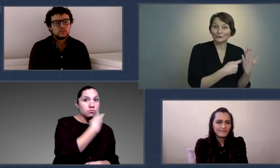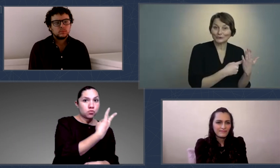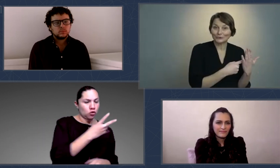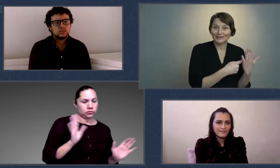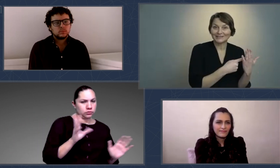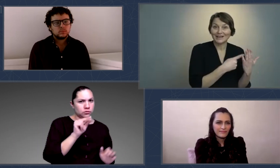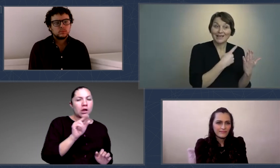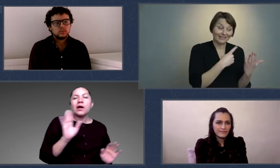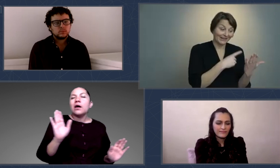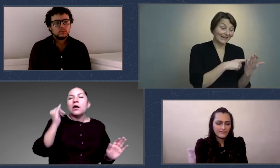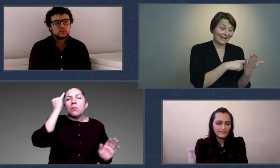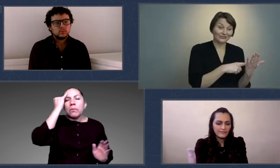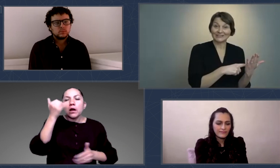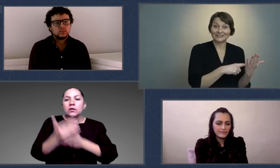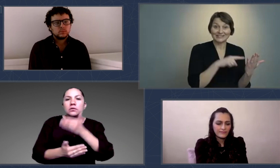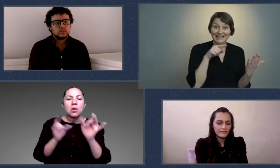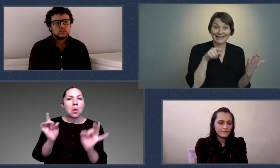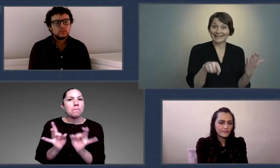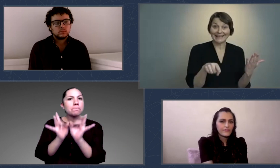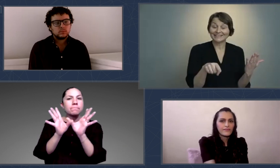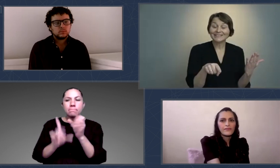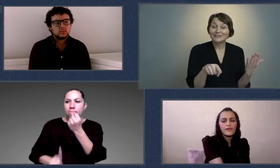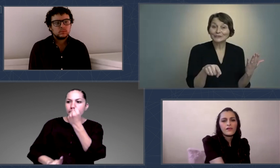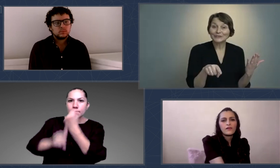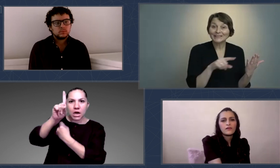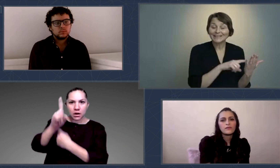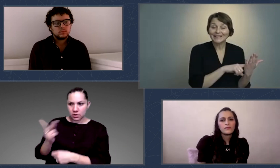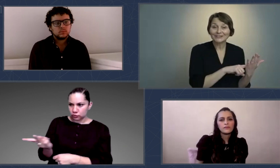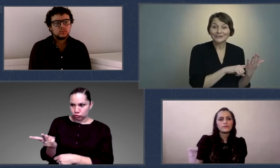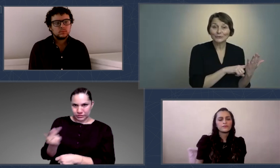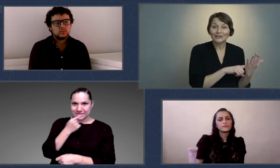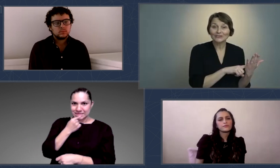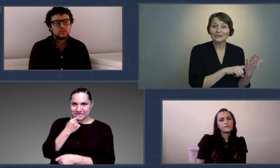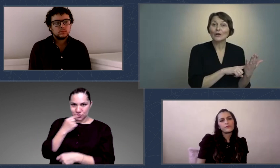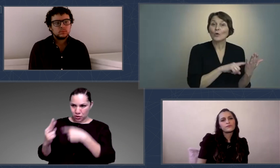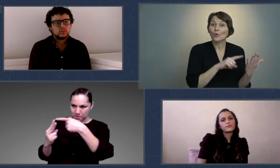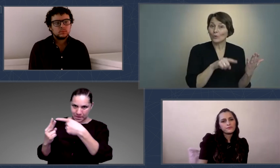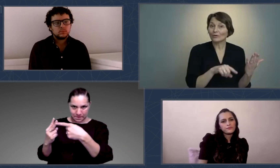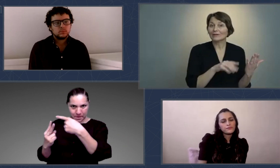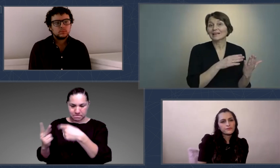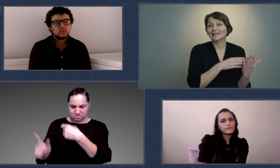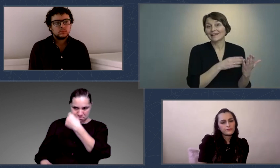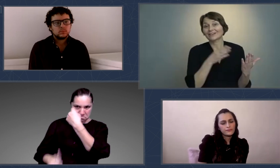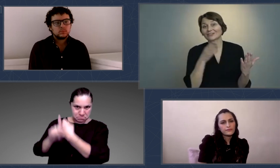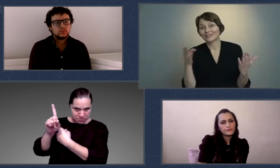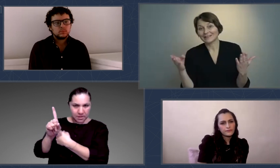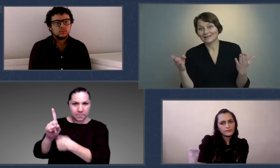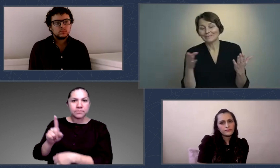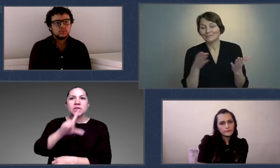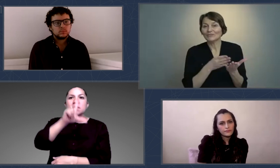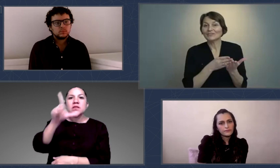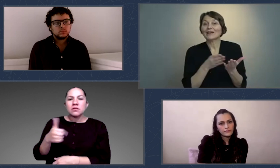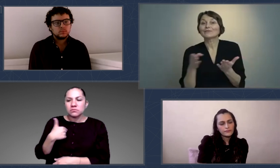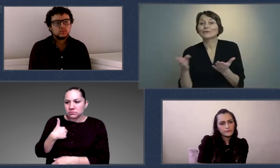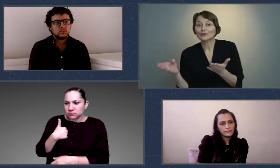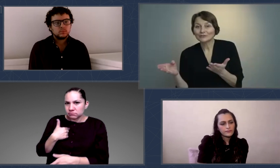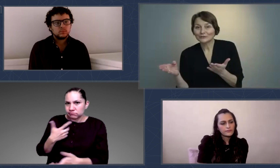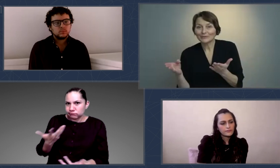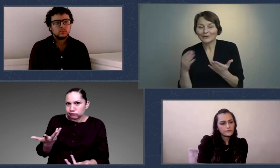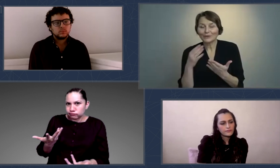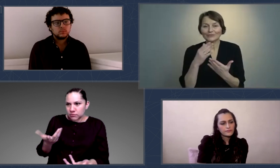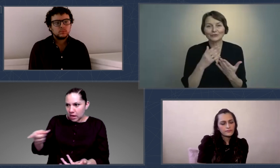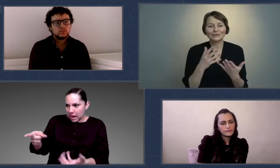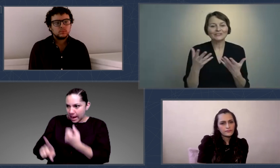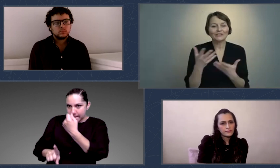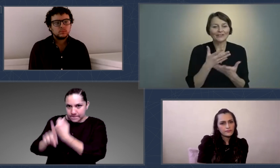ética no dice qué tengo que hacer en ese caso. Entonces, como no dice nada,